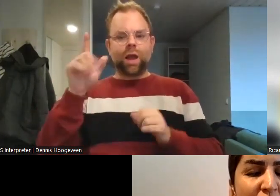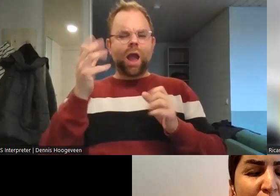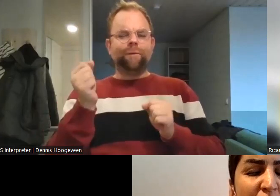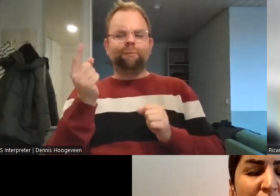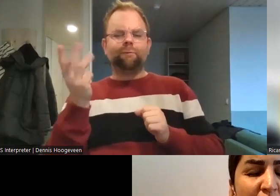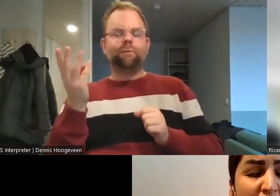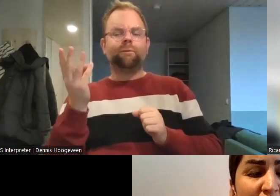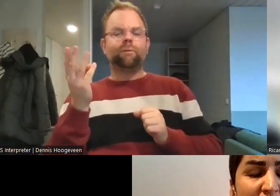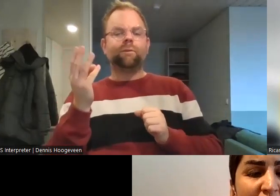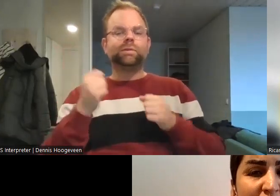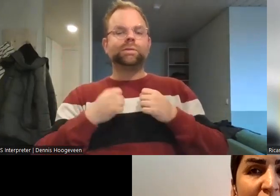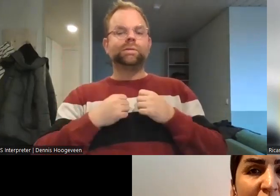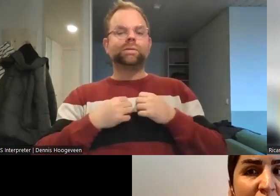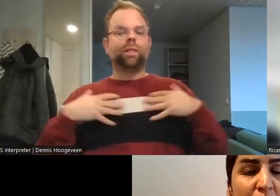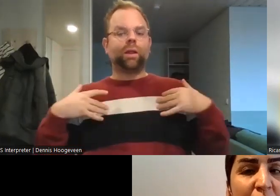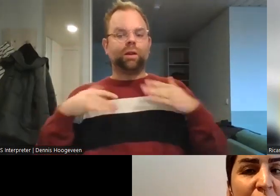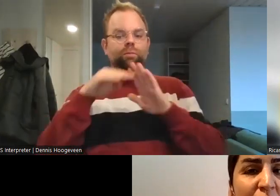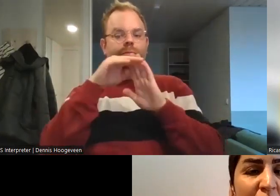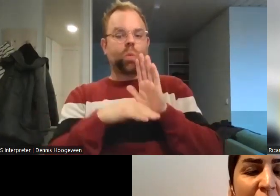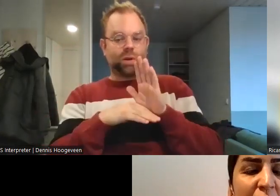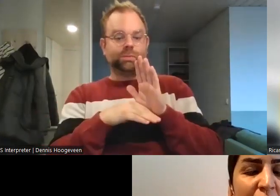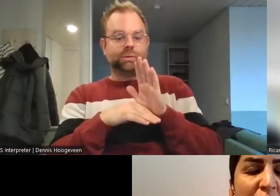spécifiques pour les genres.